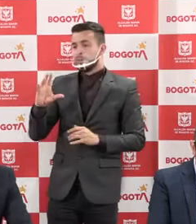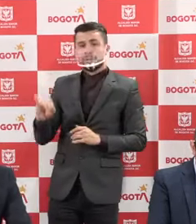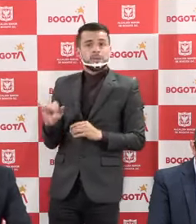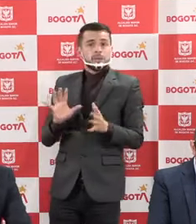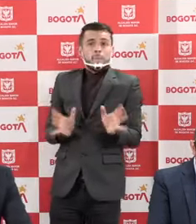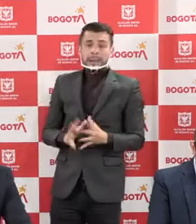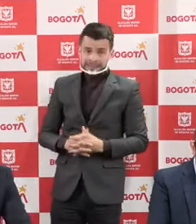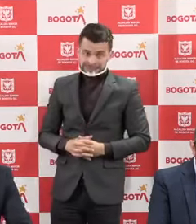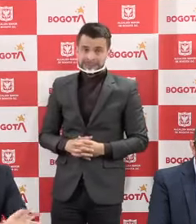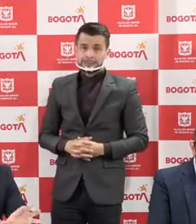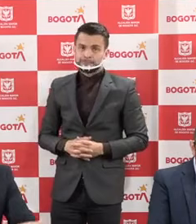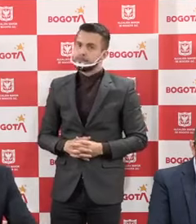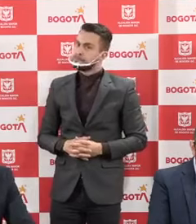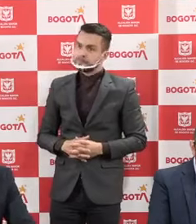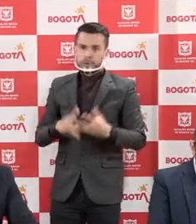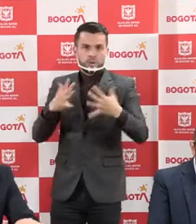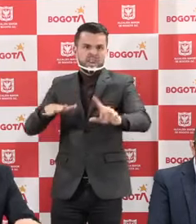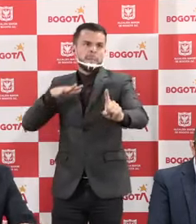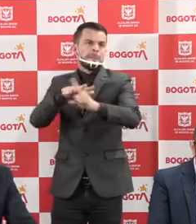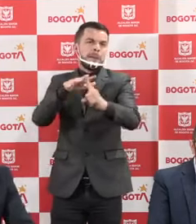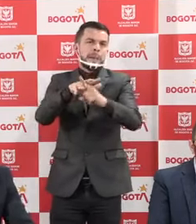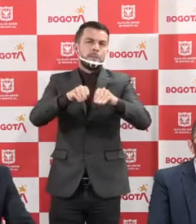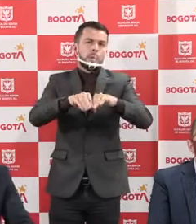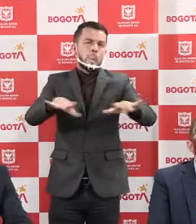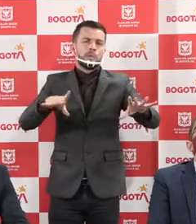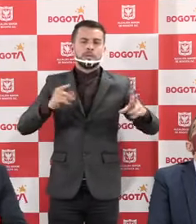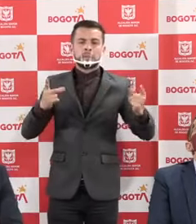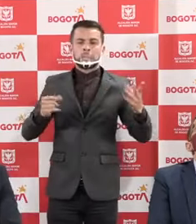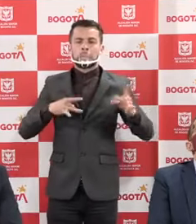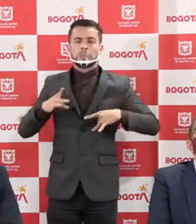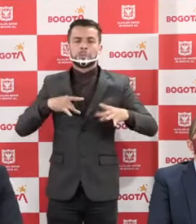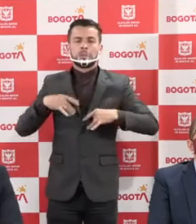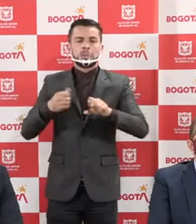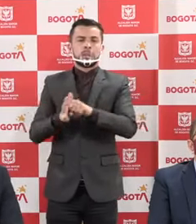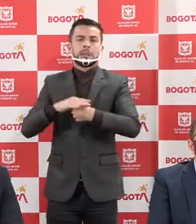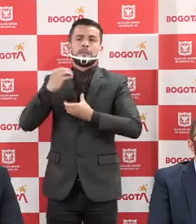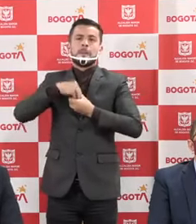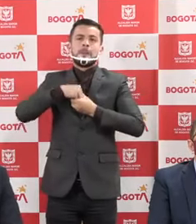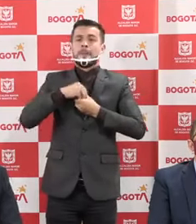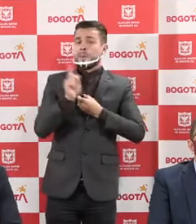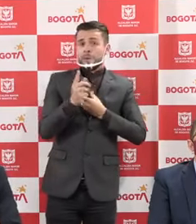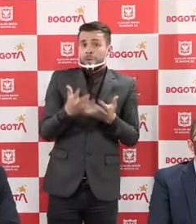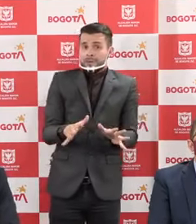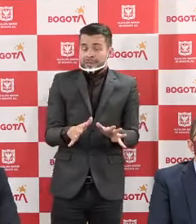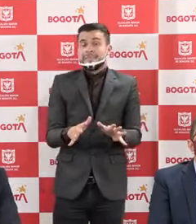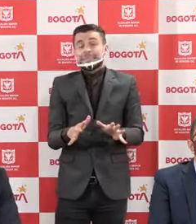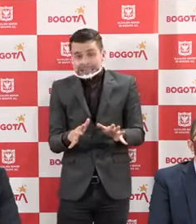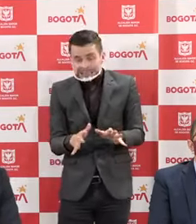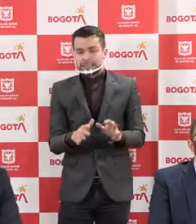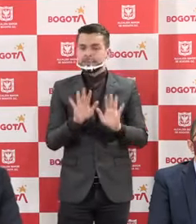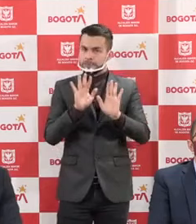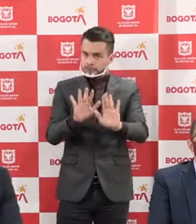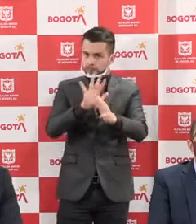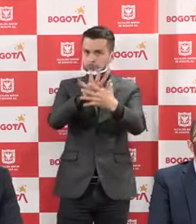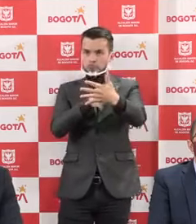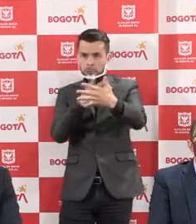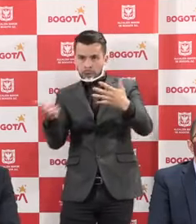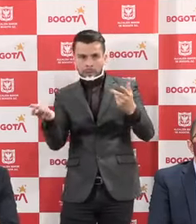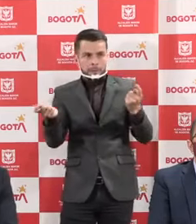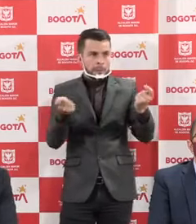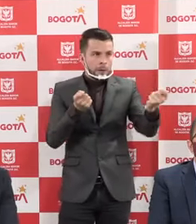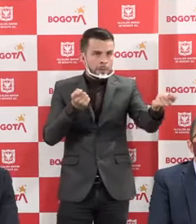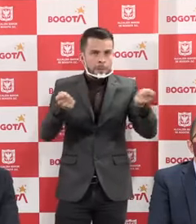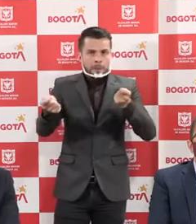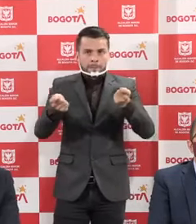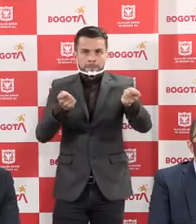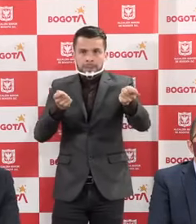independientemente del origen de las personas de su capacidad económica o de la situación de salud que presenten pero aquí